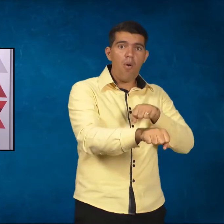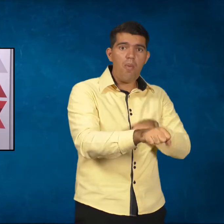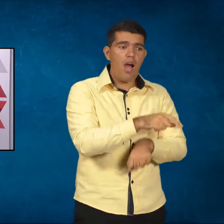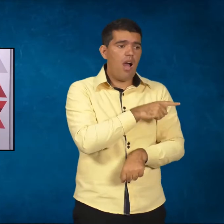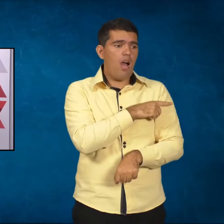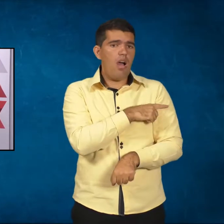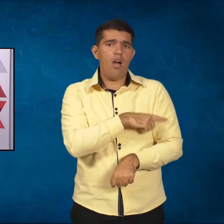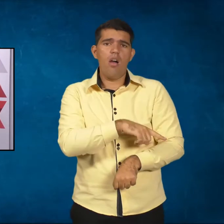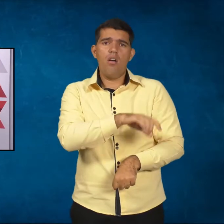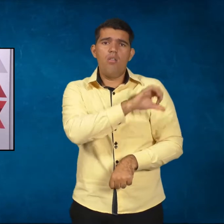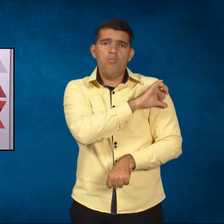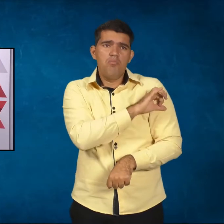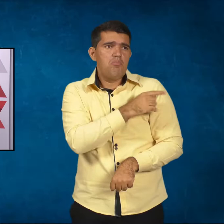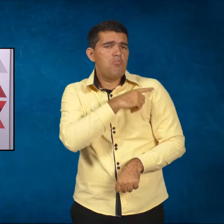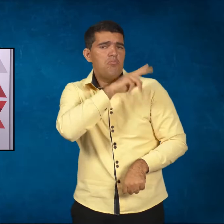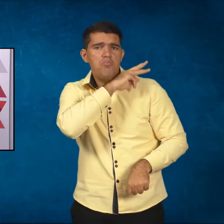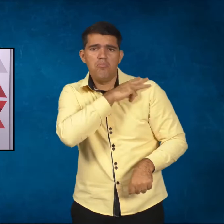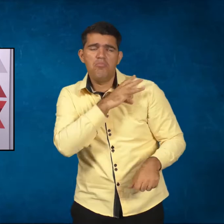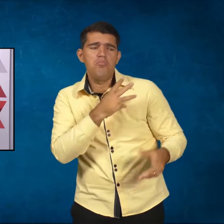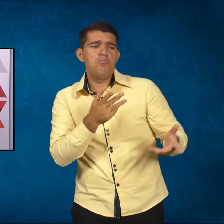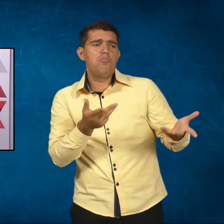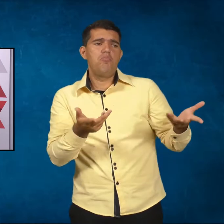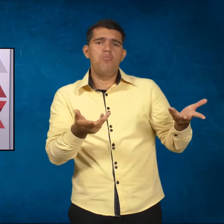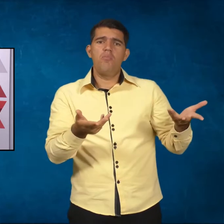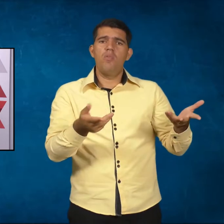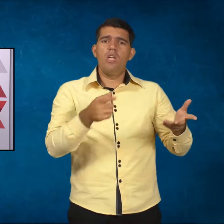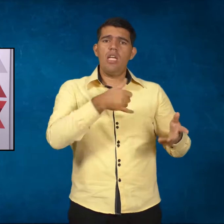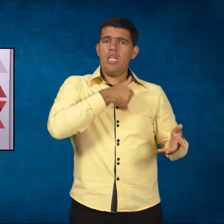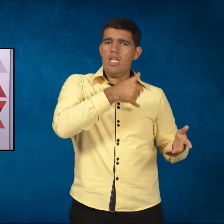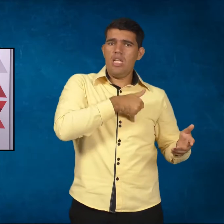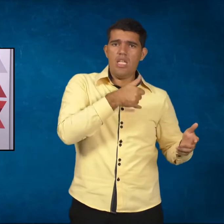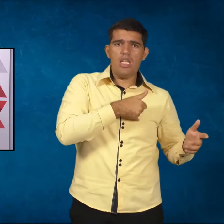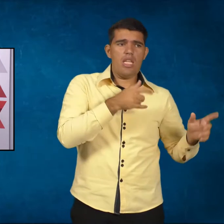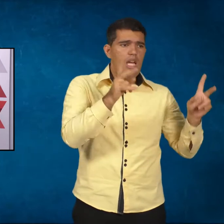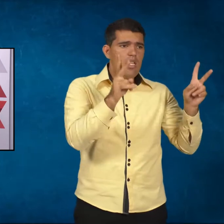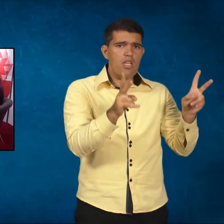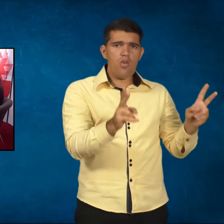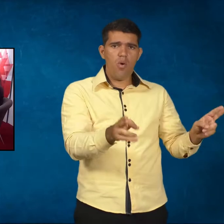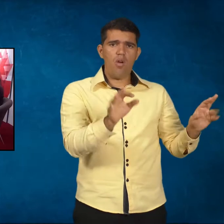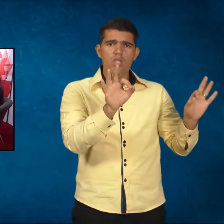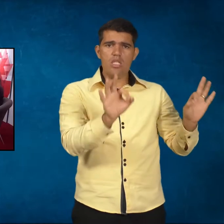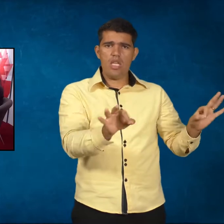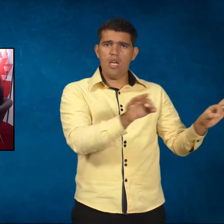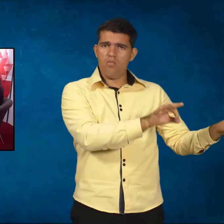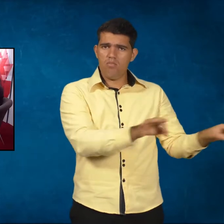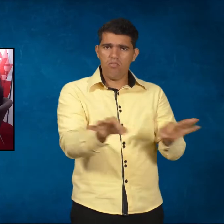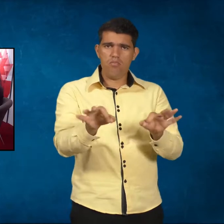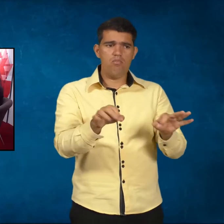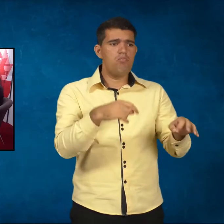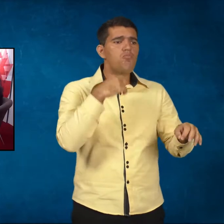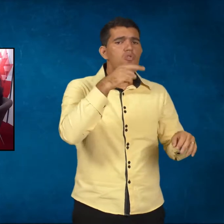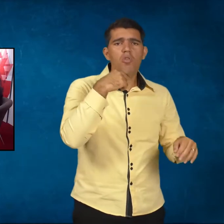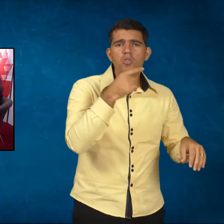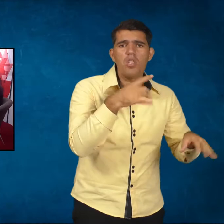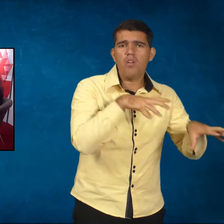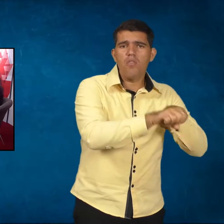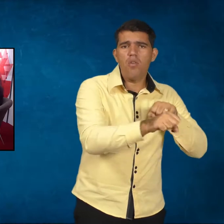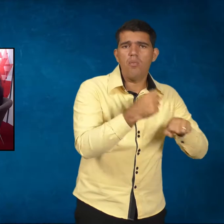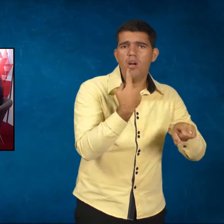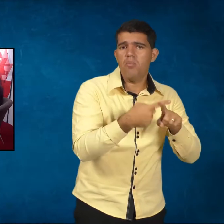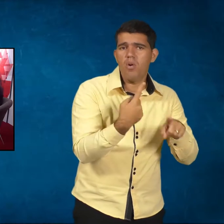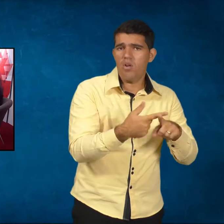concluir o curso de ensino fundamental ensino médio na idade regular por quê que acontece